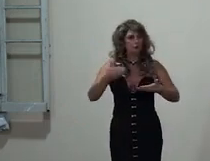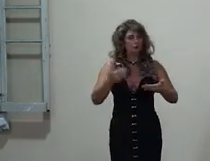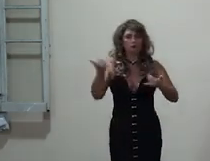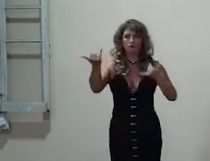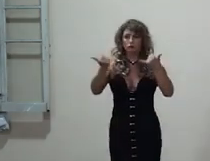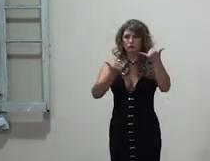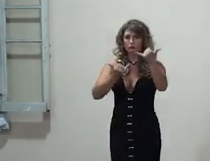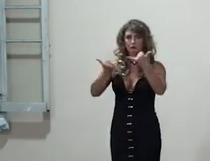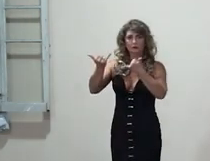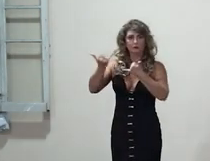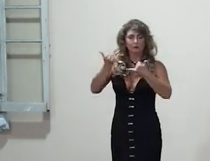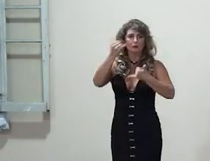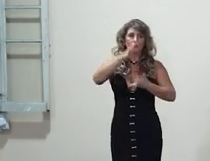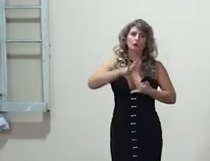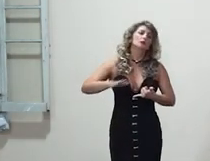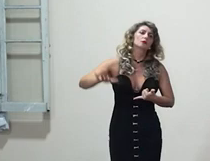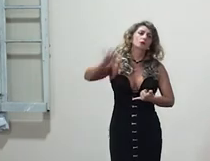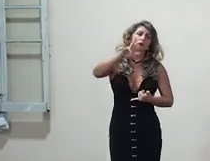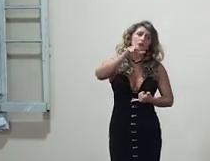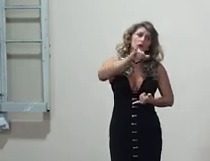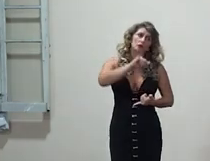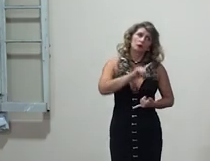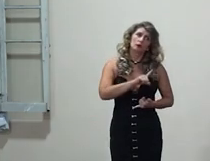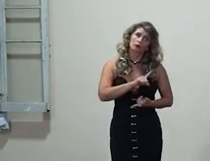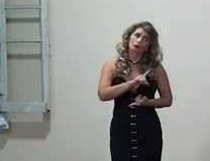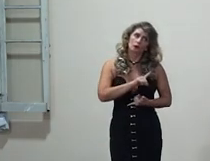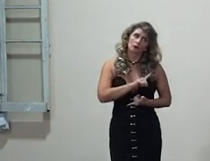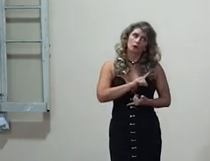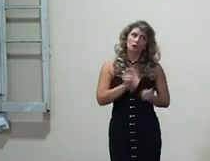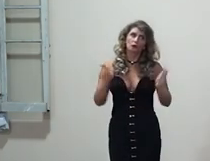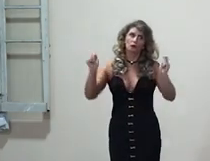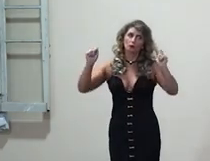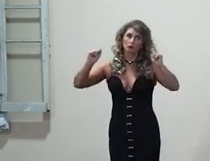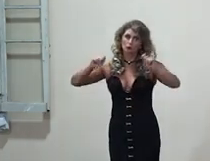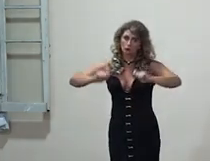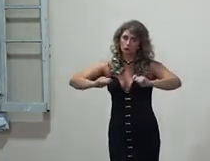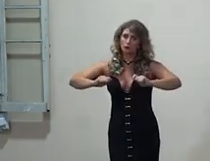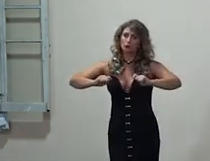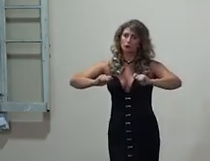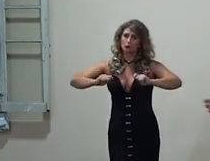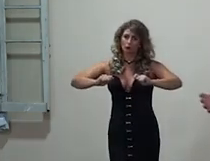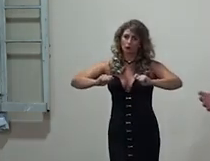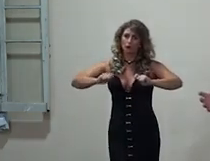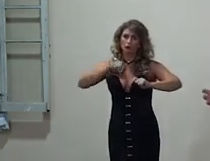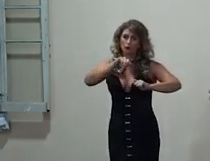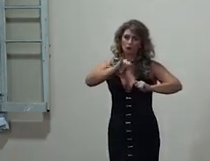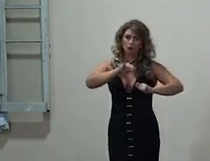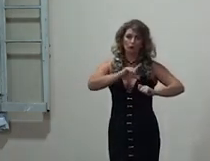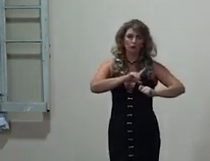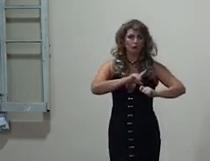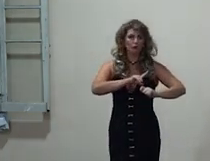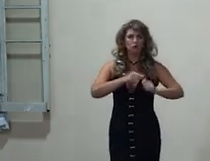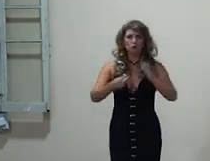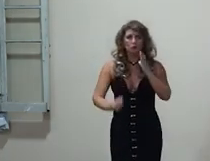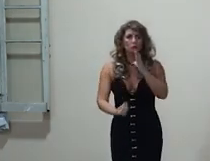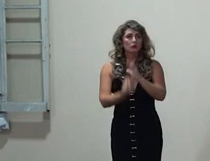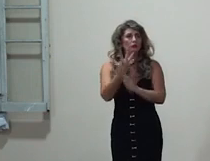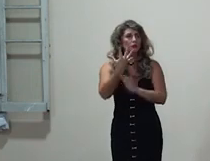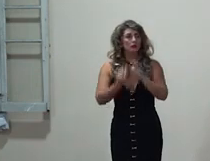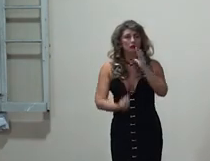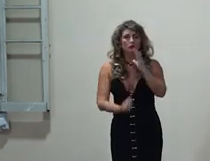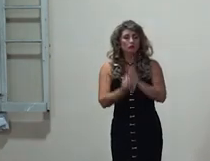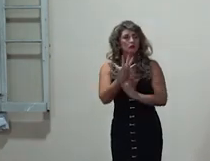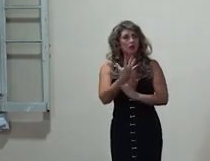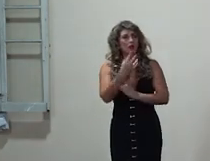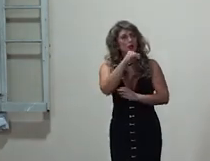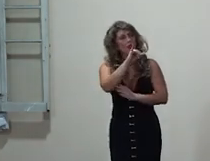ouvir se existe a possibilidade de se criar,